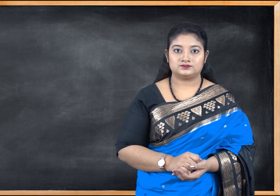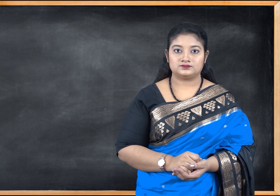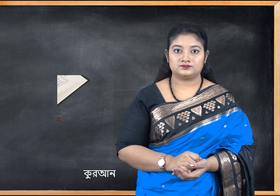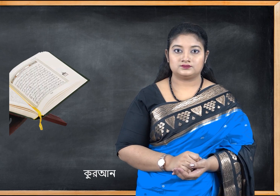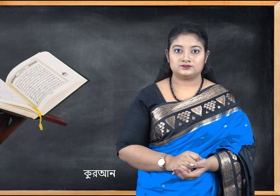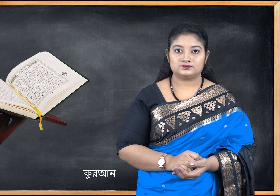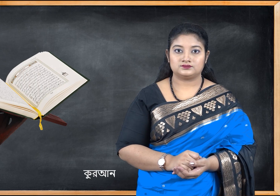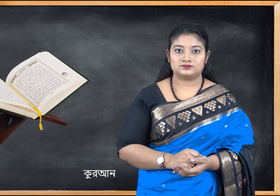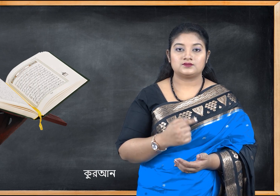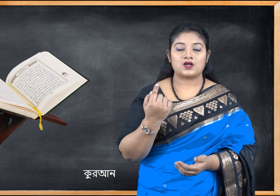কুরআন,